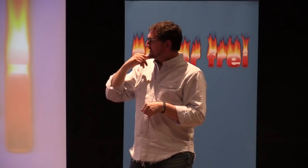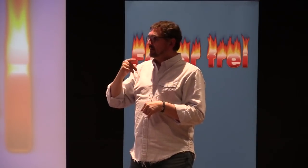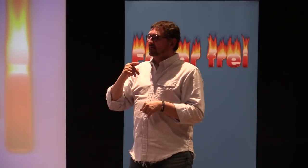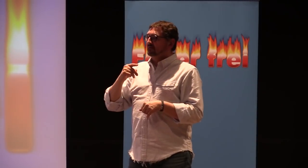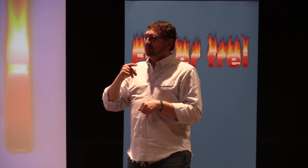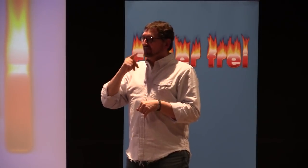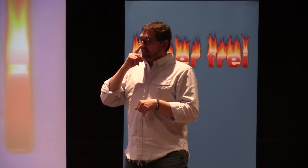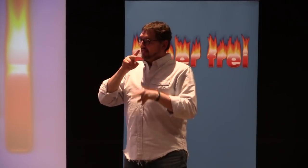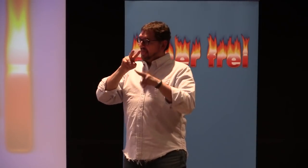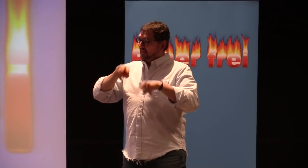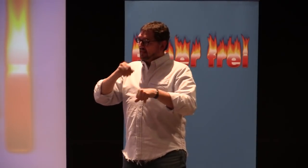Warst für die Finanzen verantwortlich.